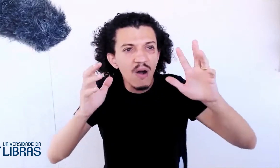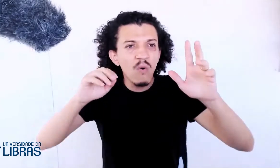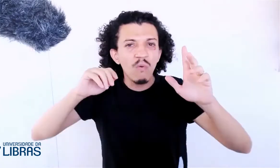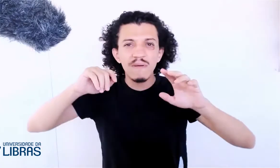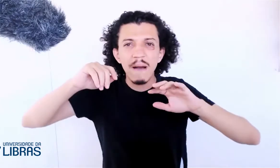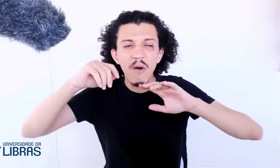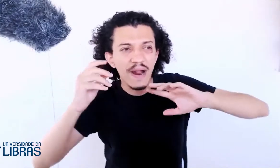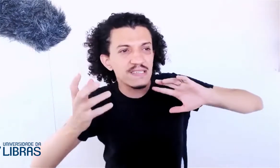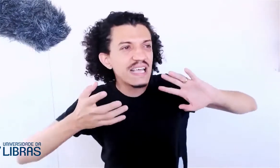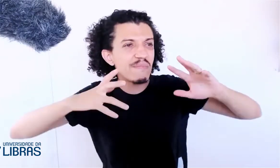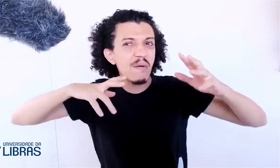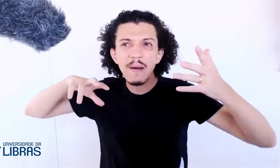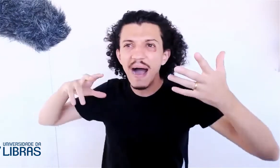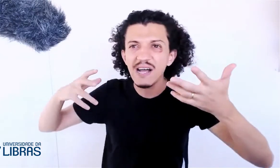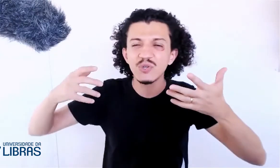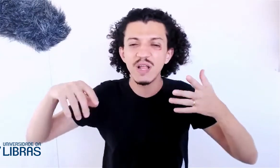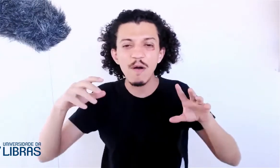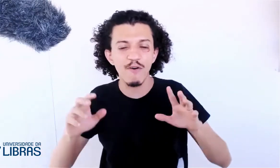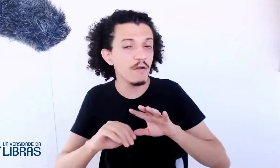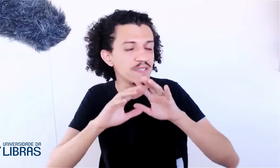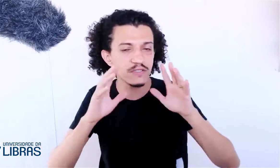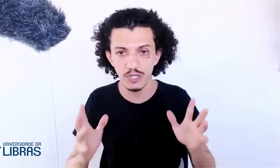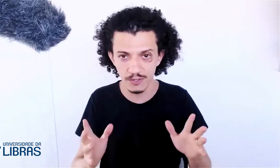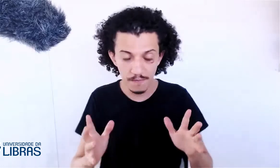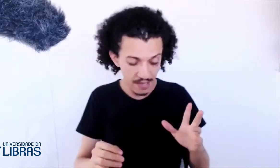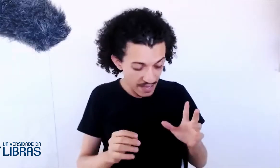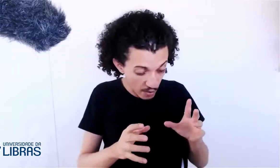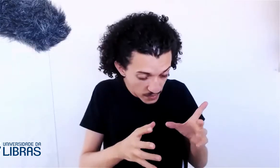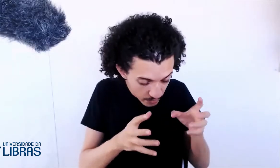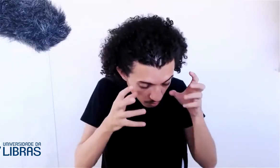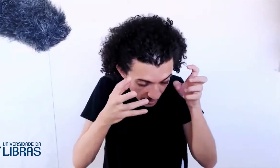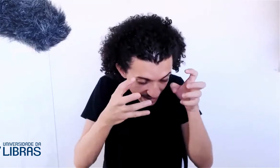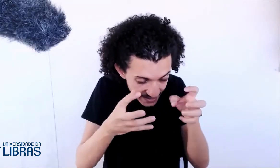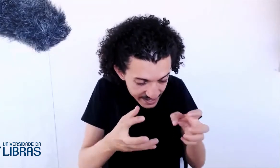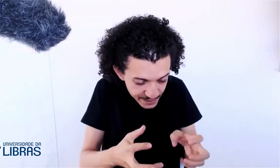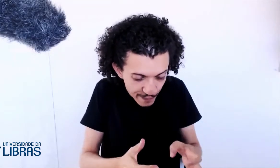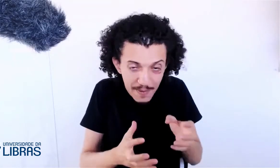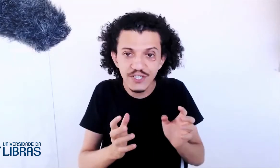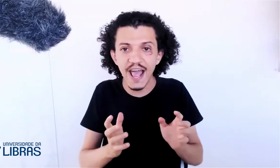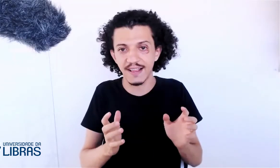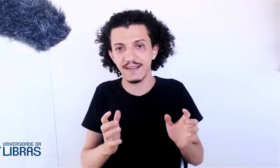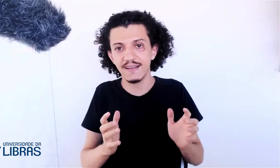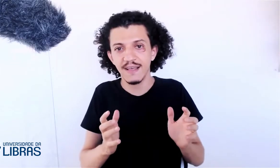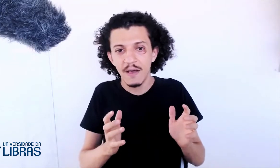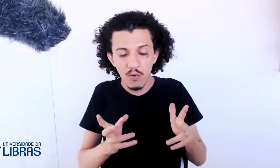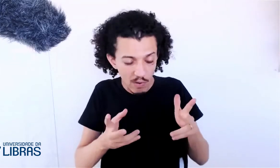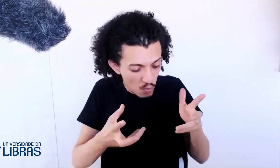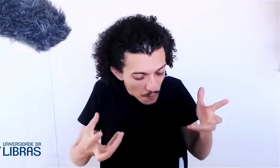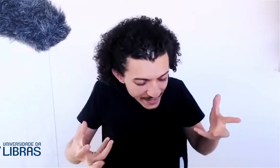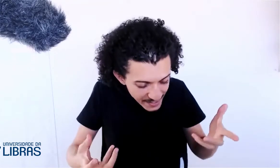mão para cima, a mão para baixo, dar uma volta. Eu não preciso disso. Eu consigo colocar aqui de forma direta. Como que isso